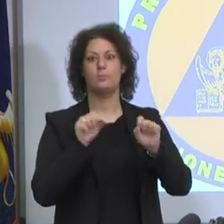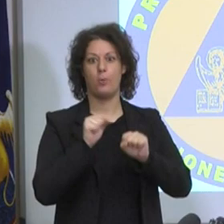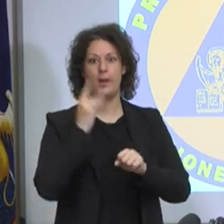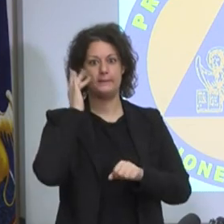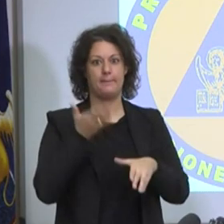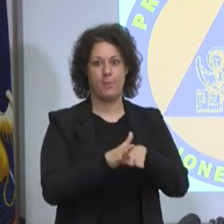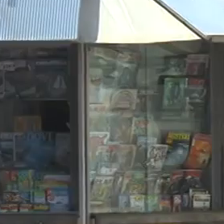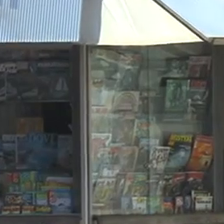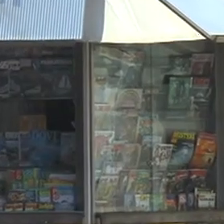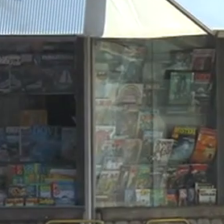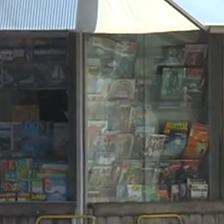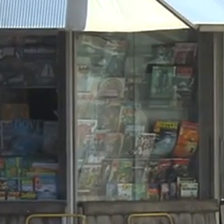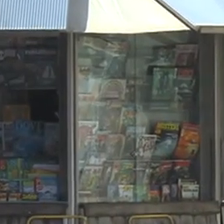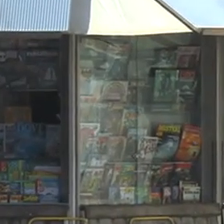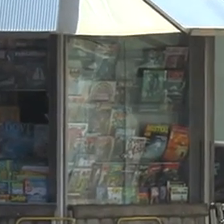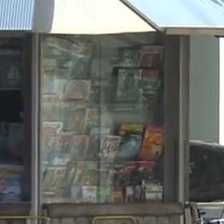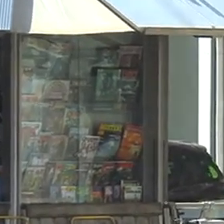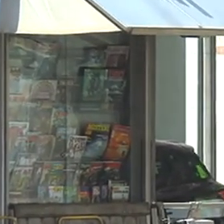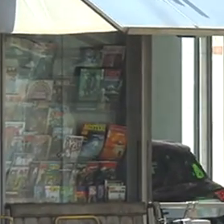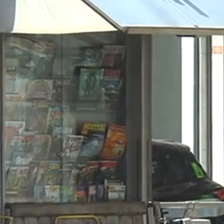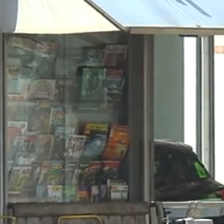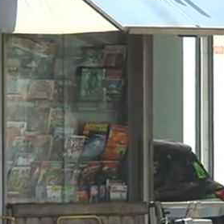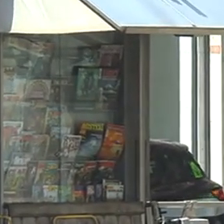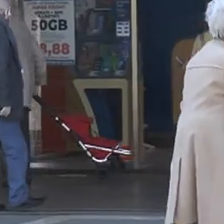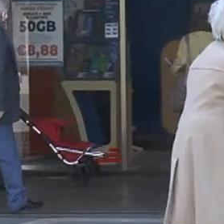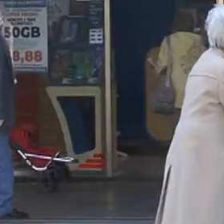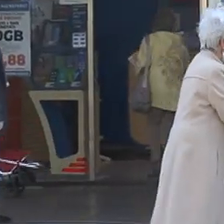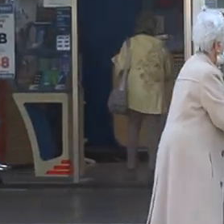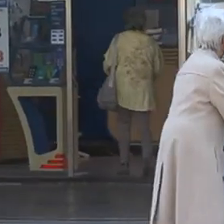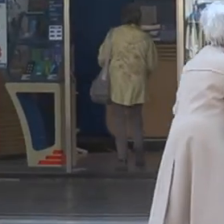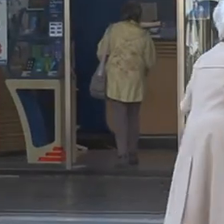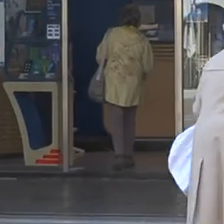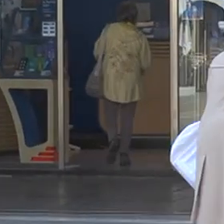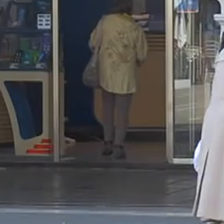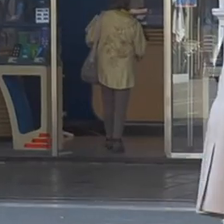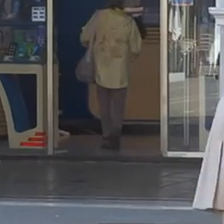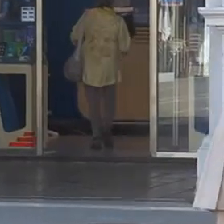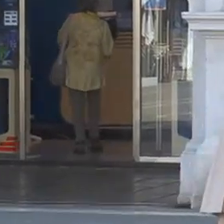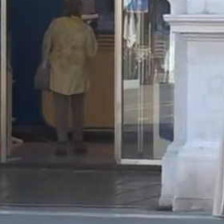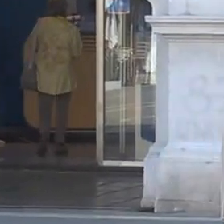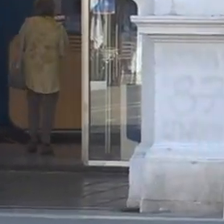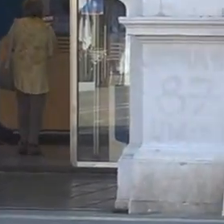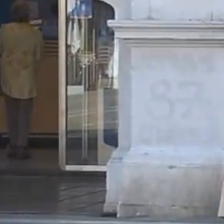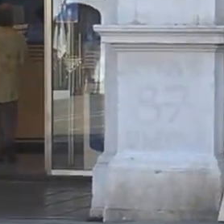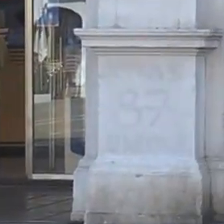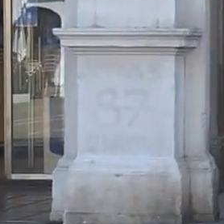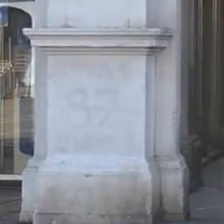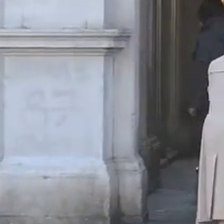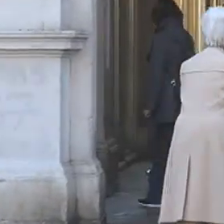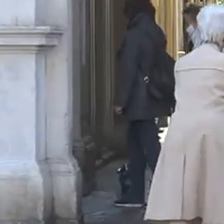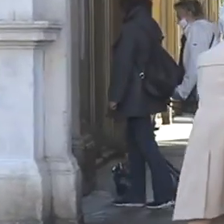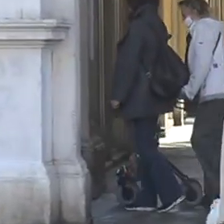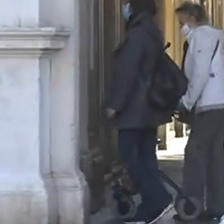per non avere virus. Non un lockdown, non un'ordinanza su fronti che riguardano il lavoro o le aziende, ma provvedimenti sostenibili